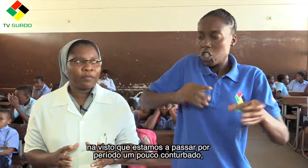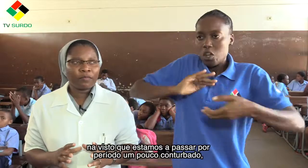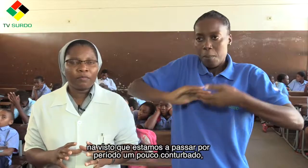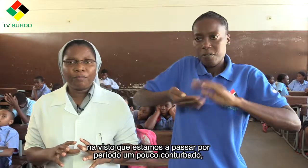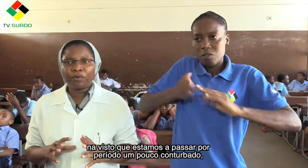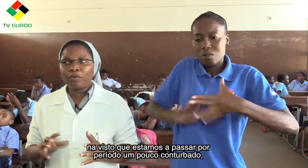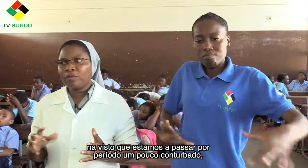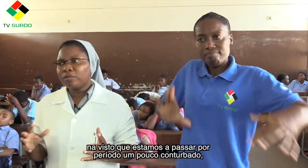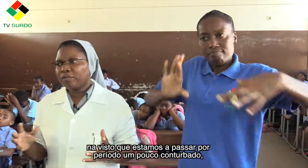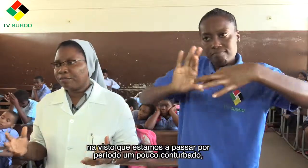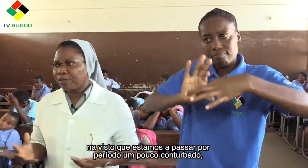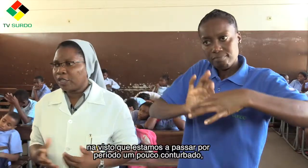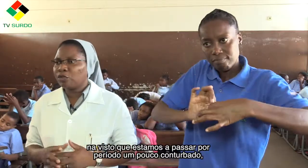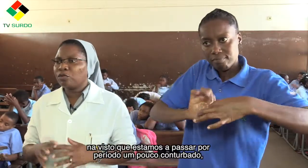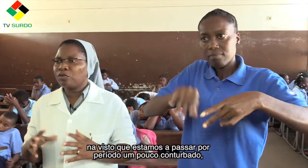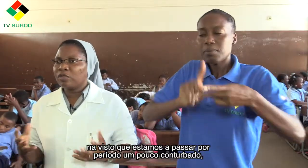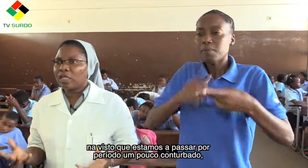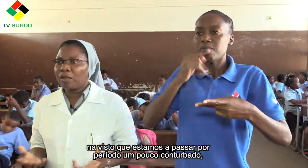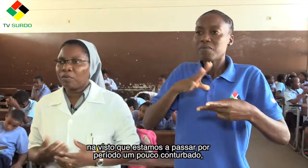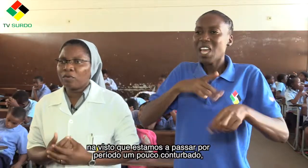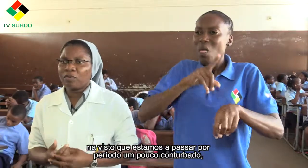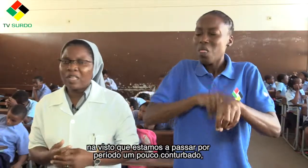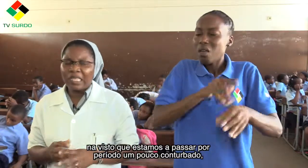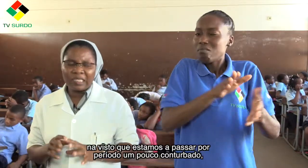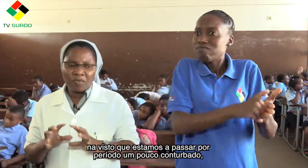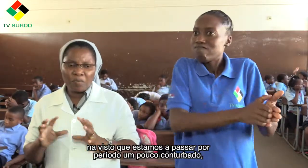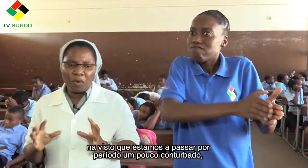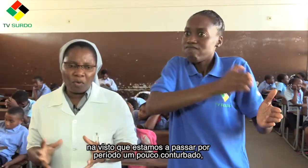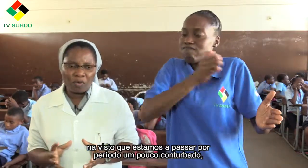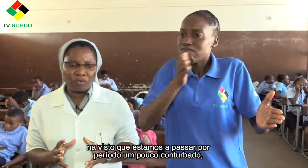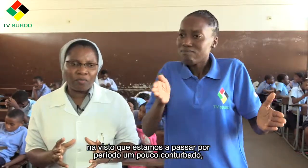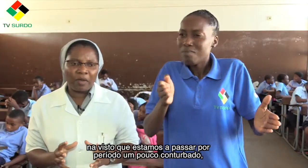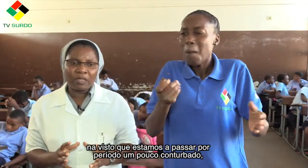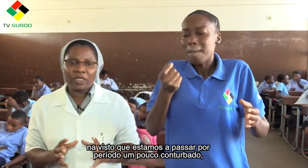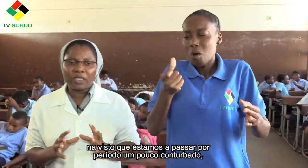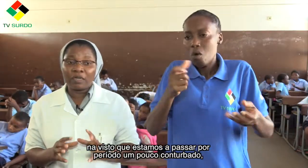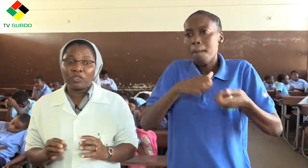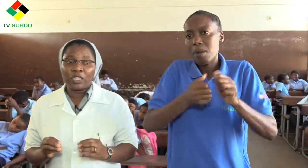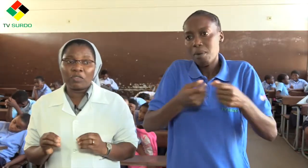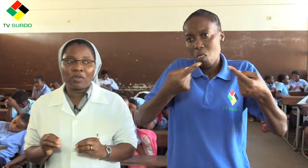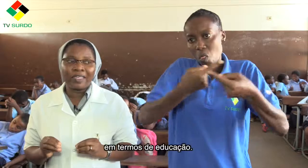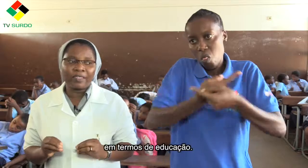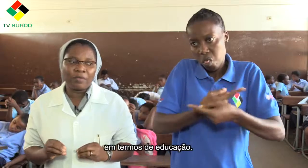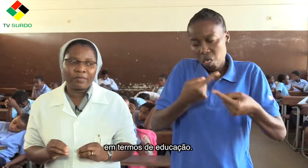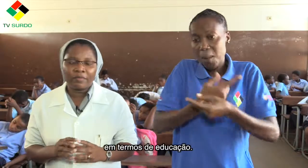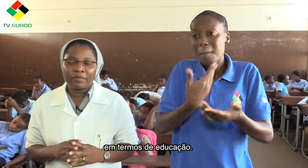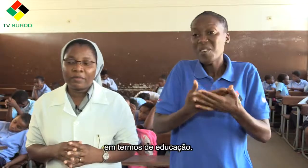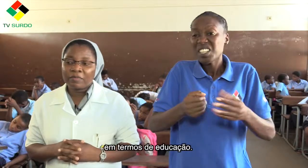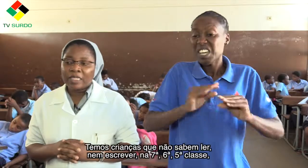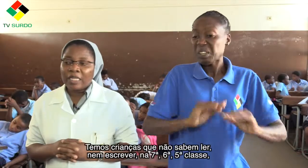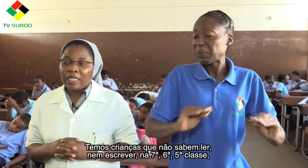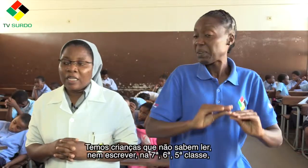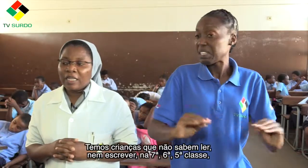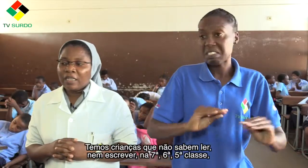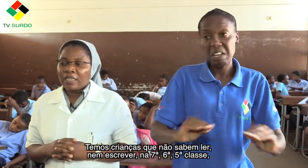um período, um tempo, assim um pouco conturbado em termos de educação.